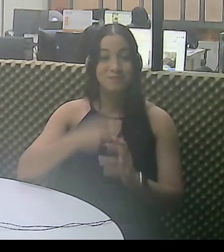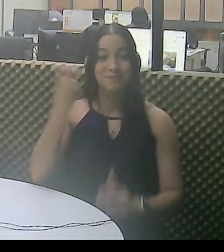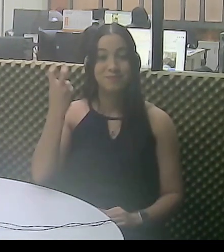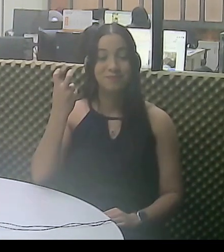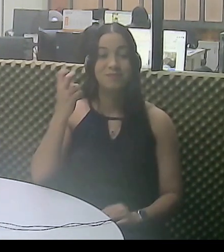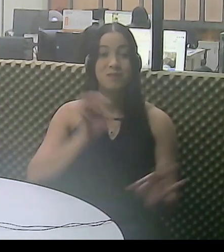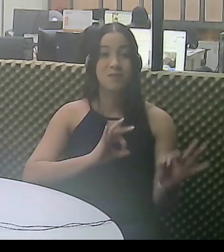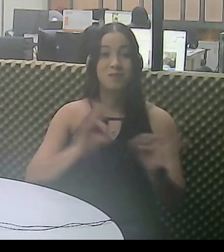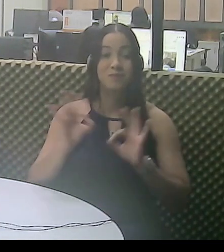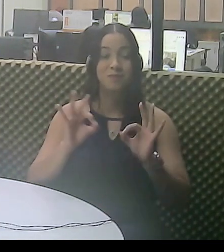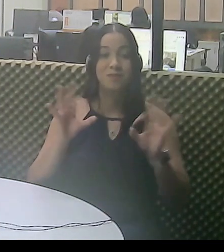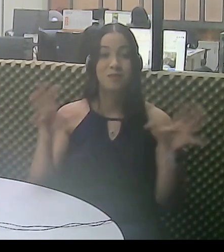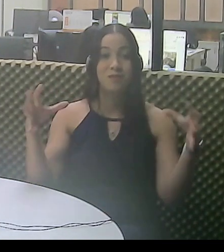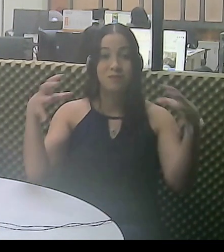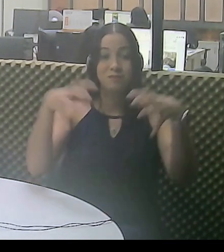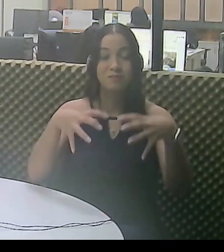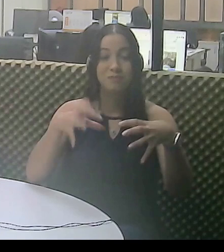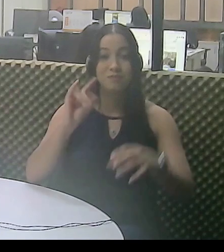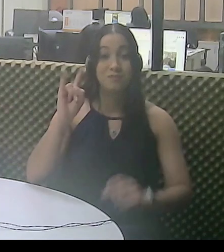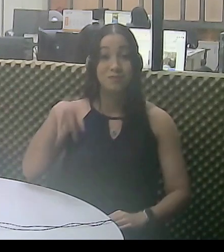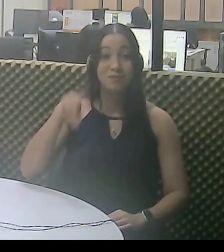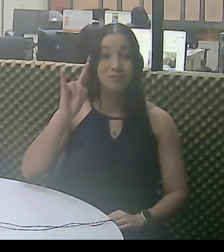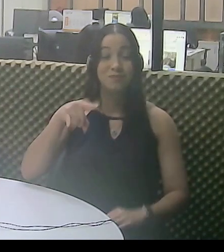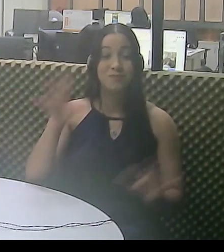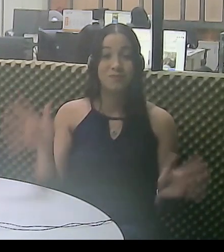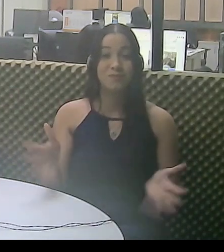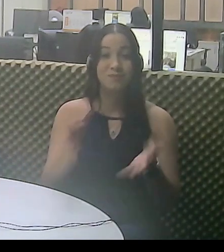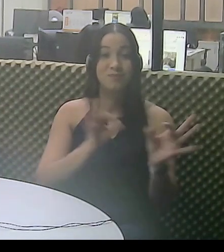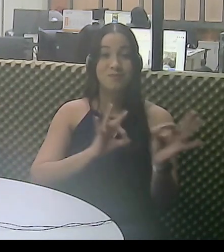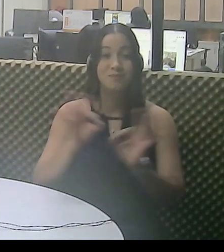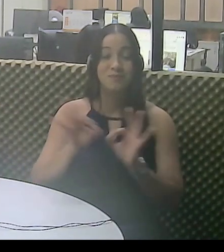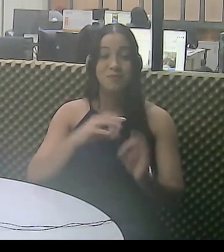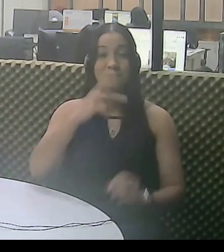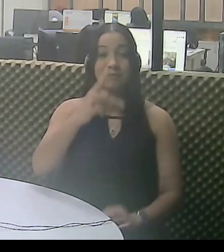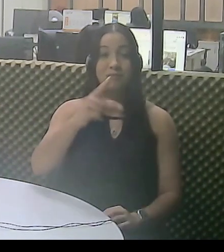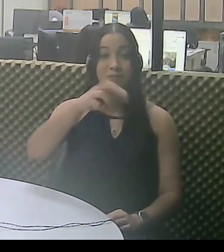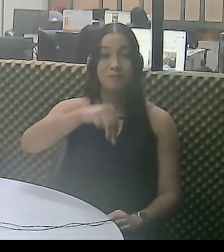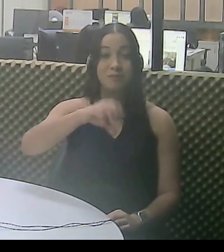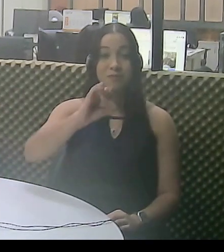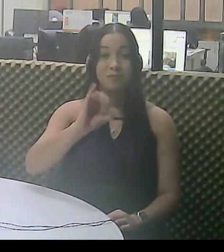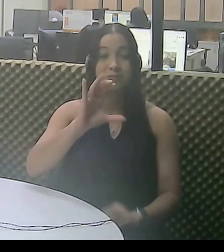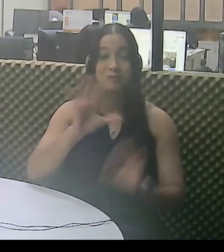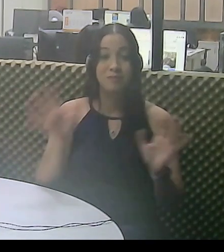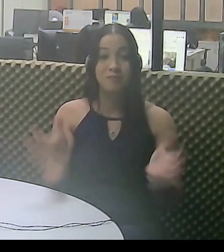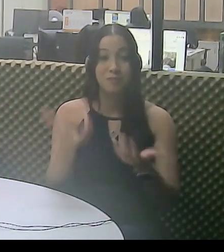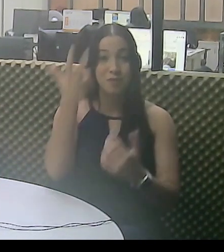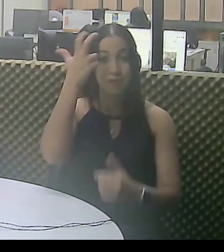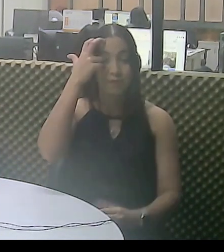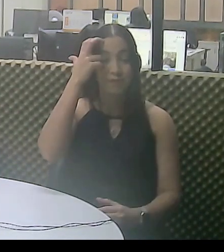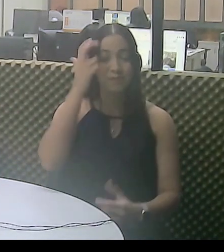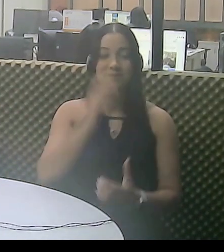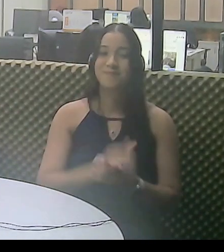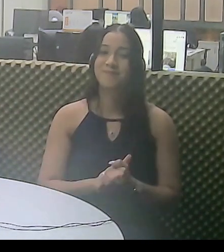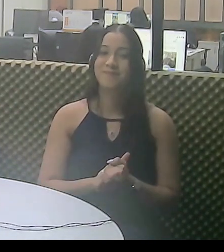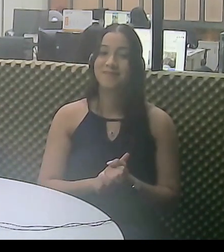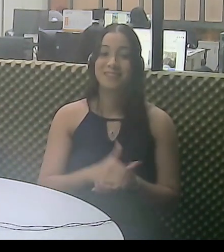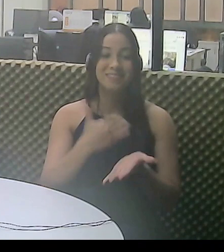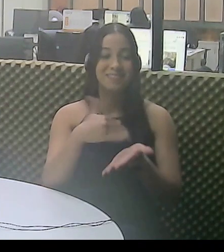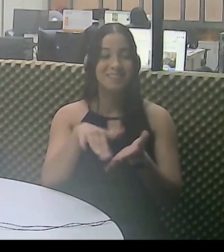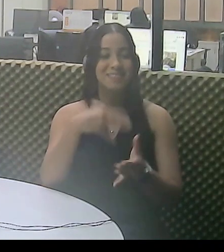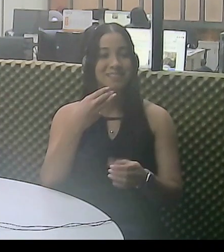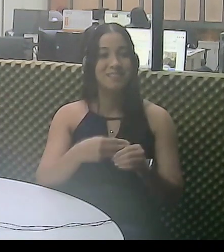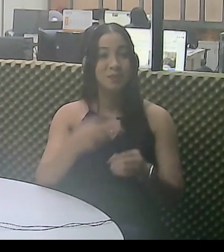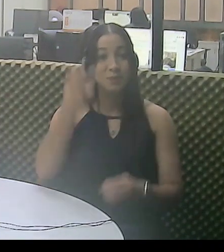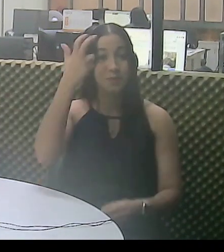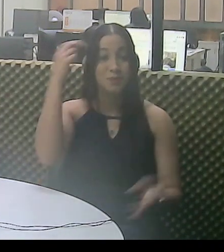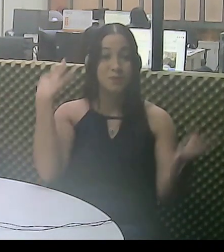projeto da Big Band do Rock conta com o incentivo do Programa Municipal de Incentivo à Cultura, o PEMIC, da Secretaria